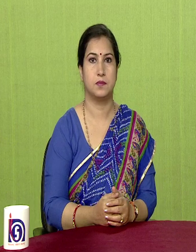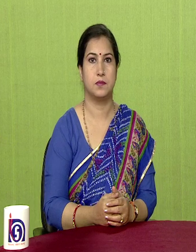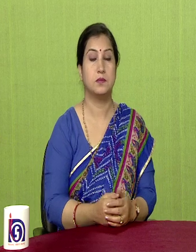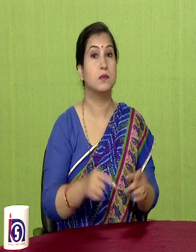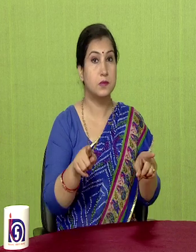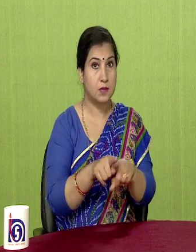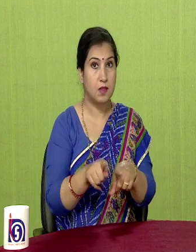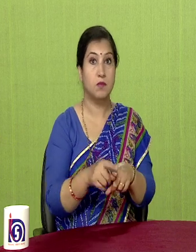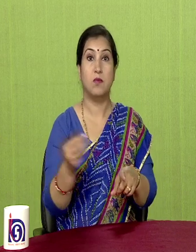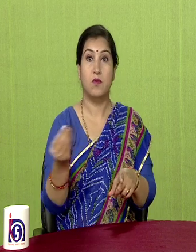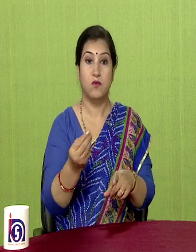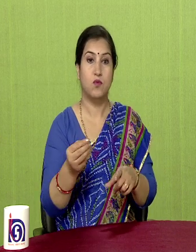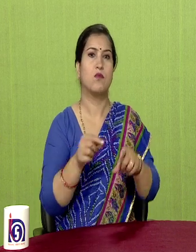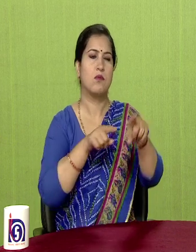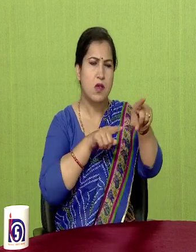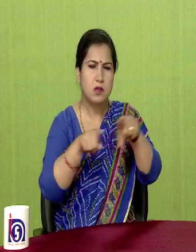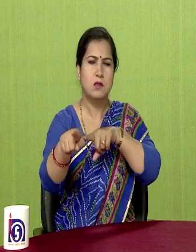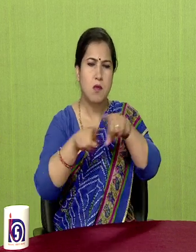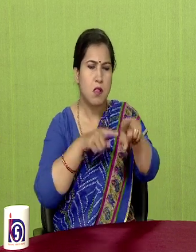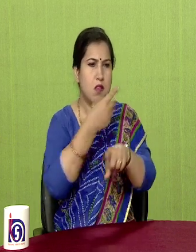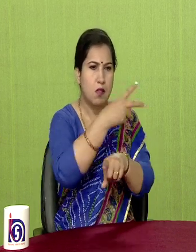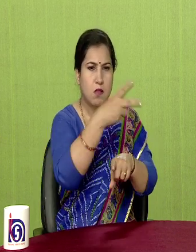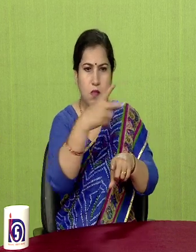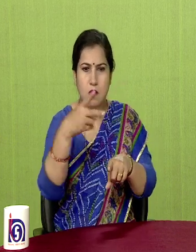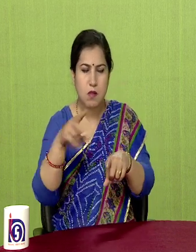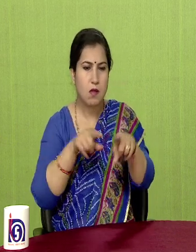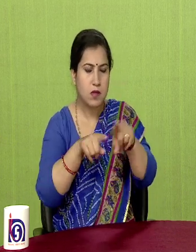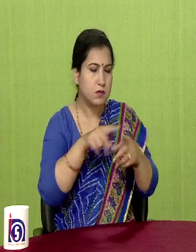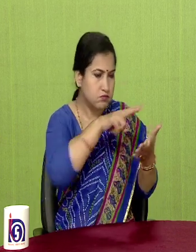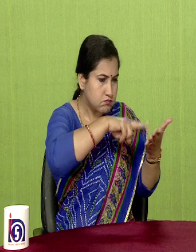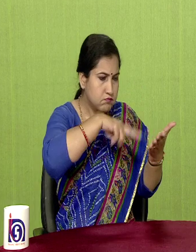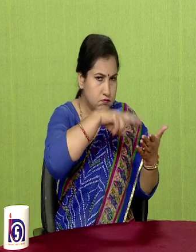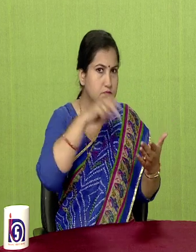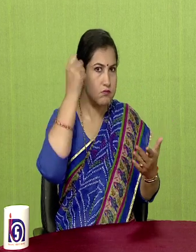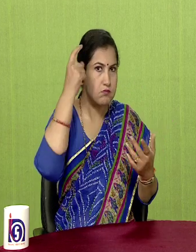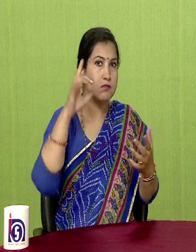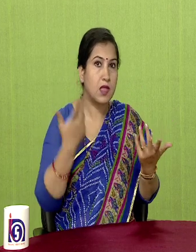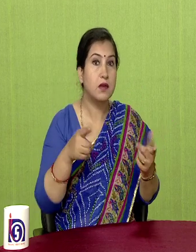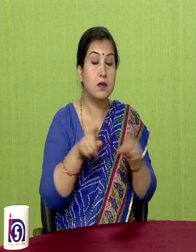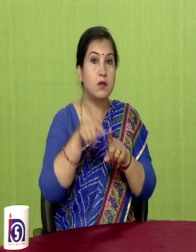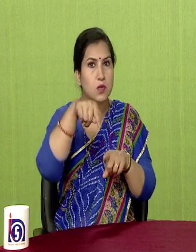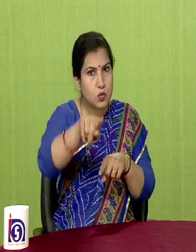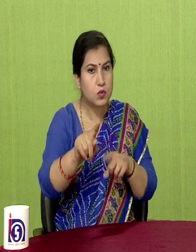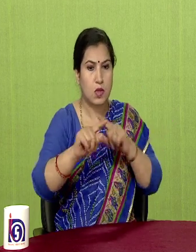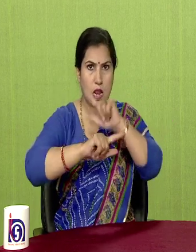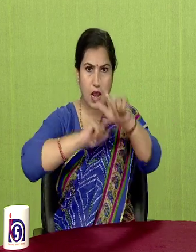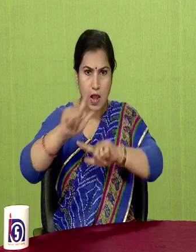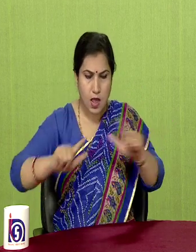निर्धारित उदाहरणों के आधार पर तुलसी की भाषा और शिल्प सौंदर्य की